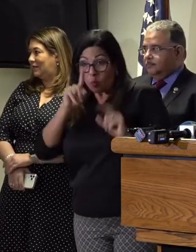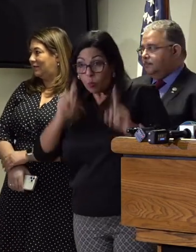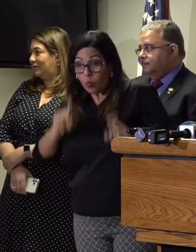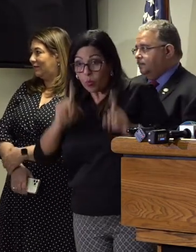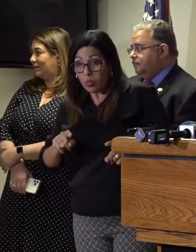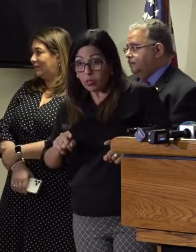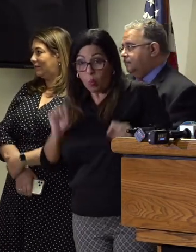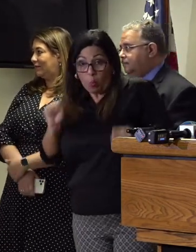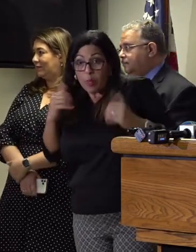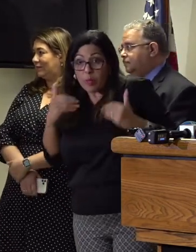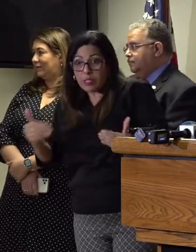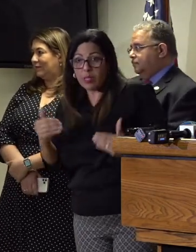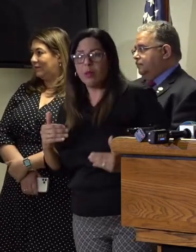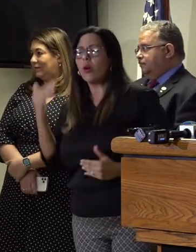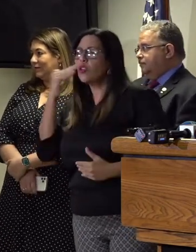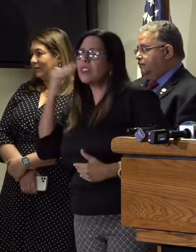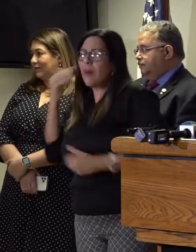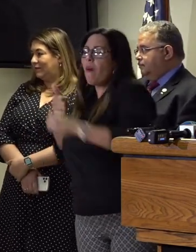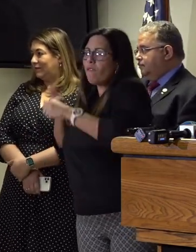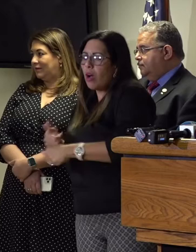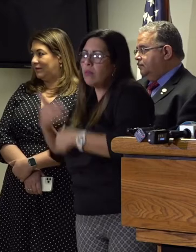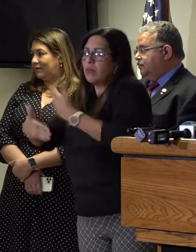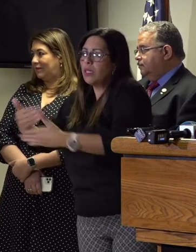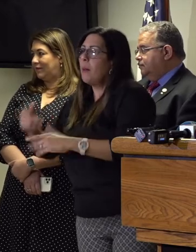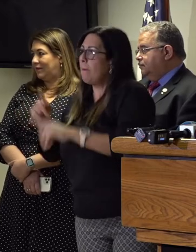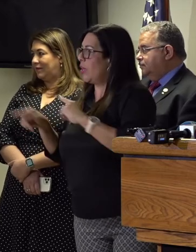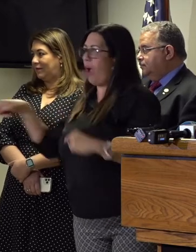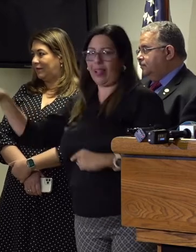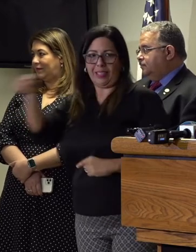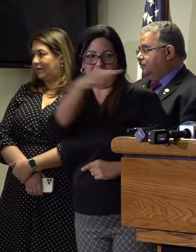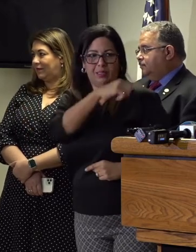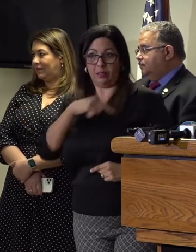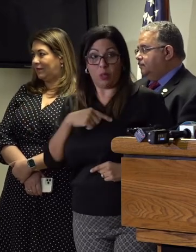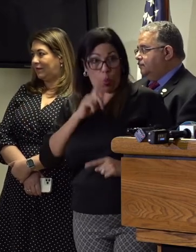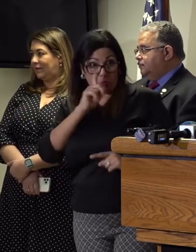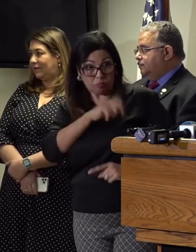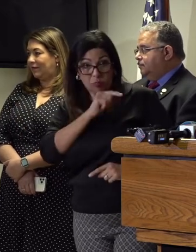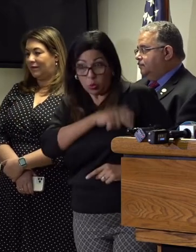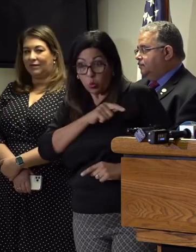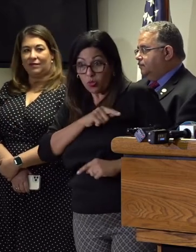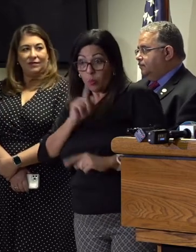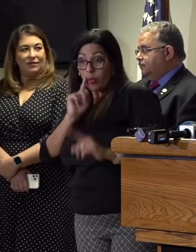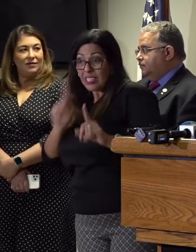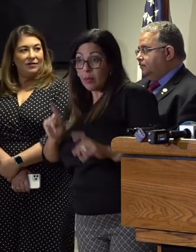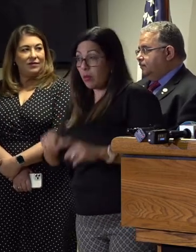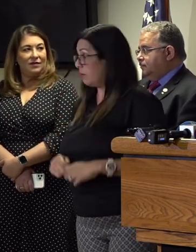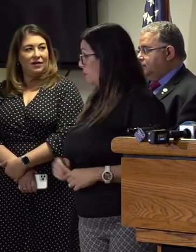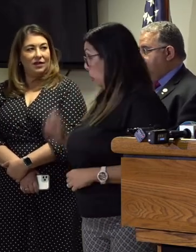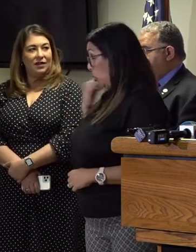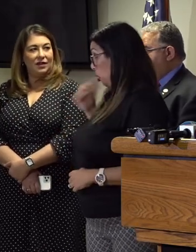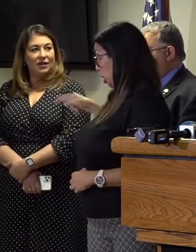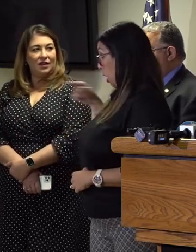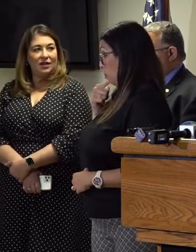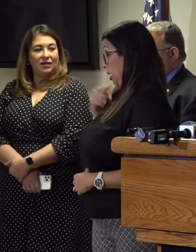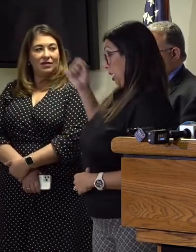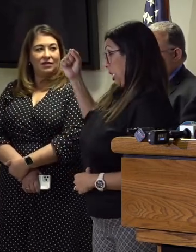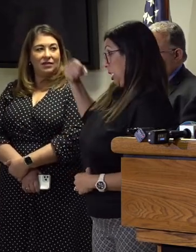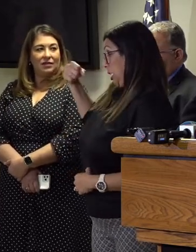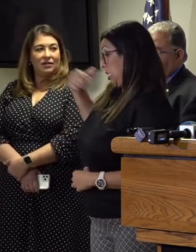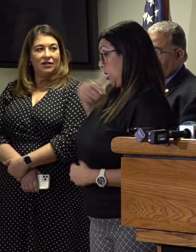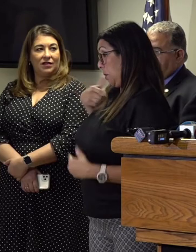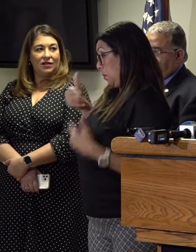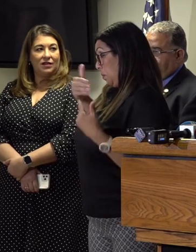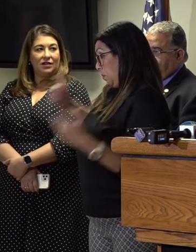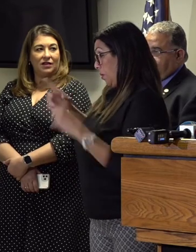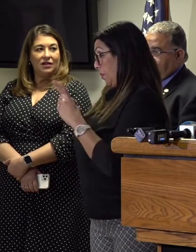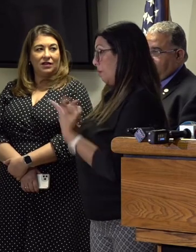Se haría la prueba ahora mismo. Sabemos los protocolos, pero estamos. La gente que está preparada. ¿Usted se va a hacer la prueba hoy, sí o no? Si así lo recomienda el Departamento